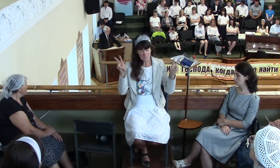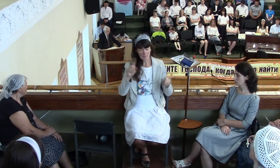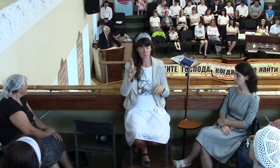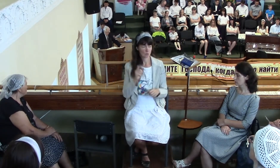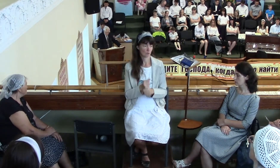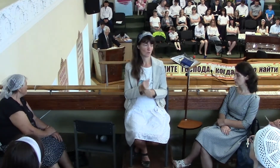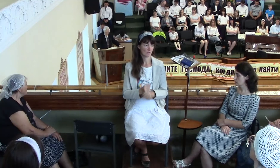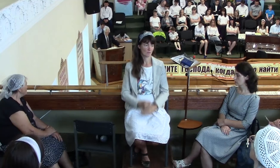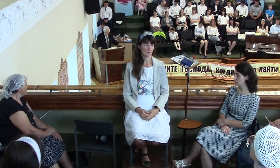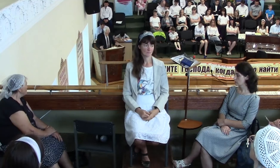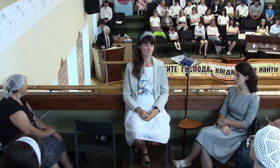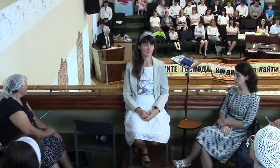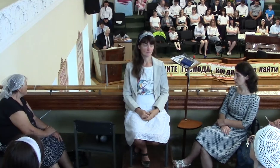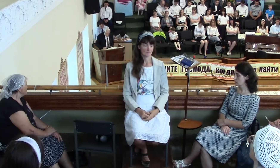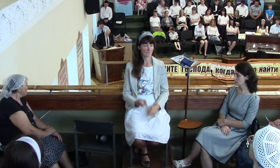Друзья дорогие,